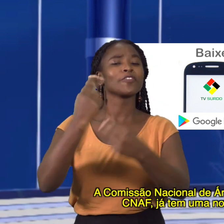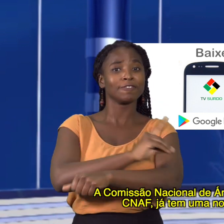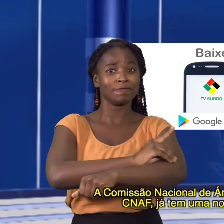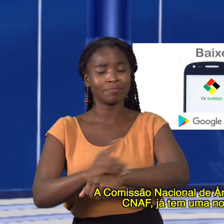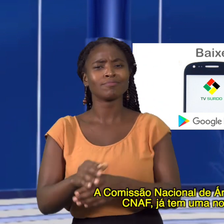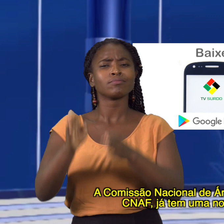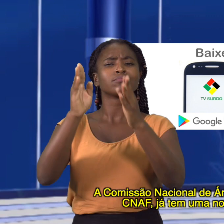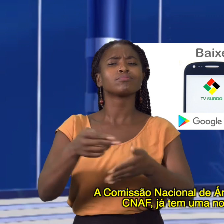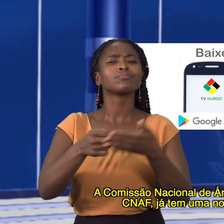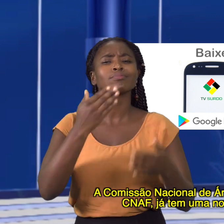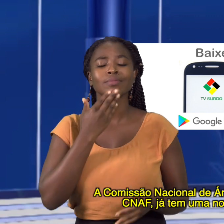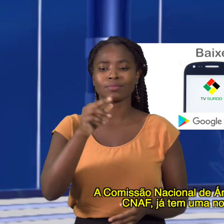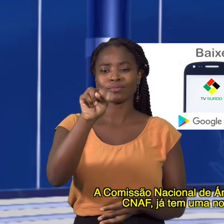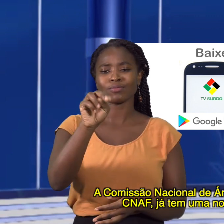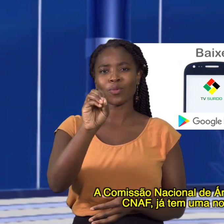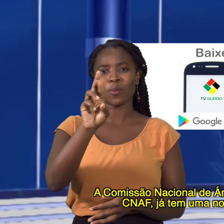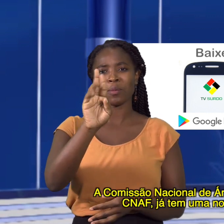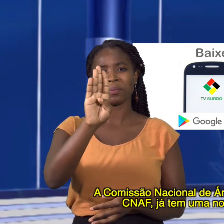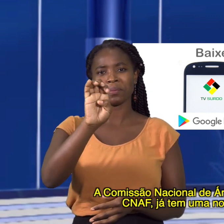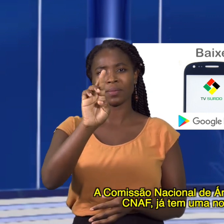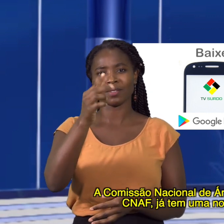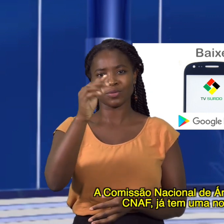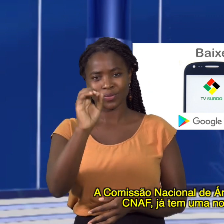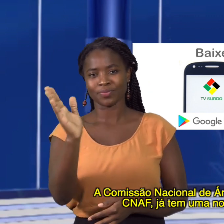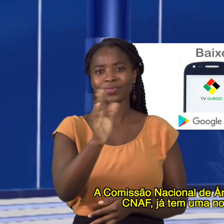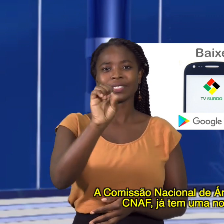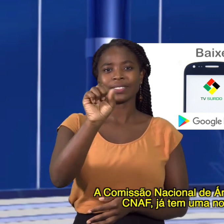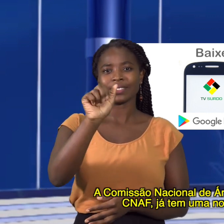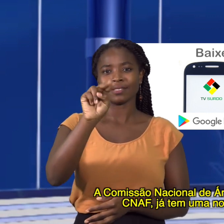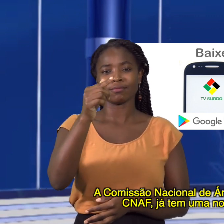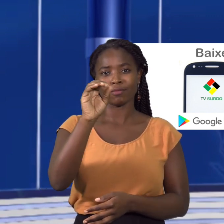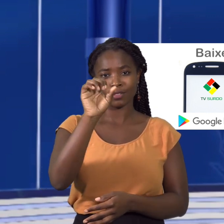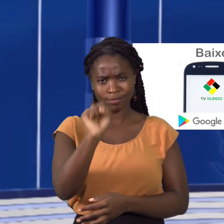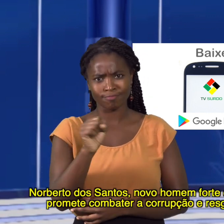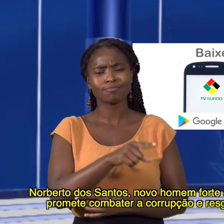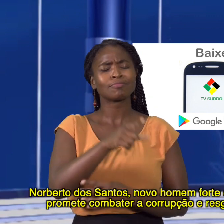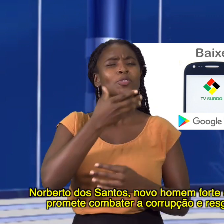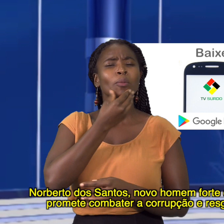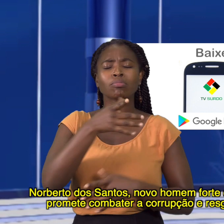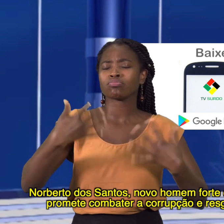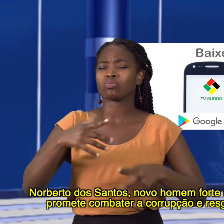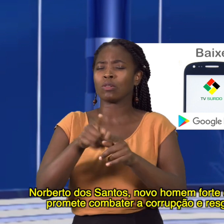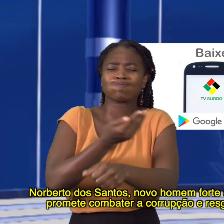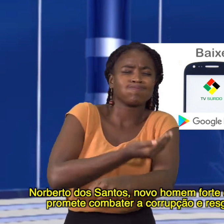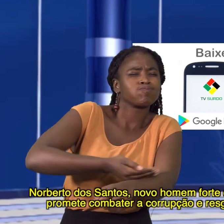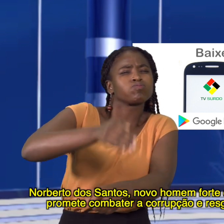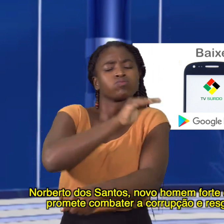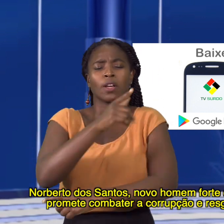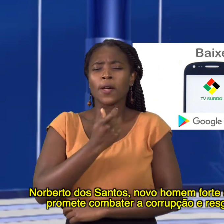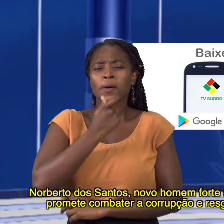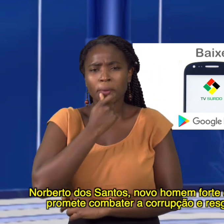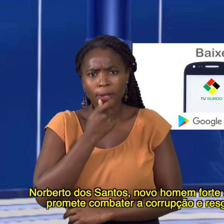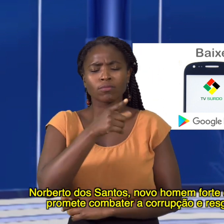A Comissão Nacional de Árbitros de Futebol já tem uma nova direção, Norberto dos Santos, novo